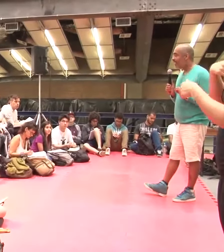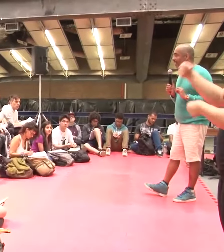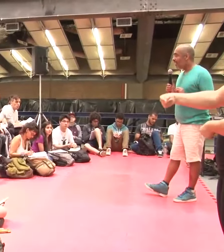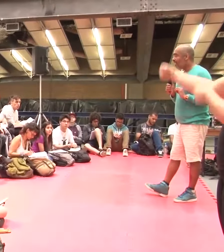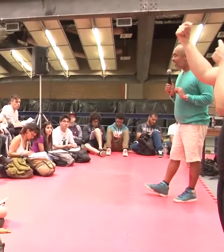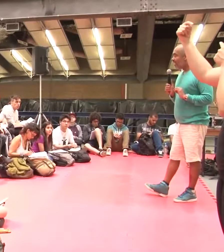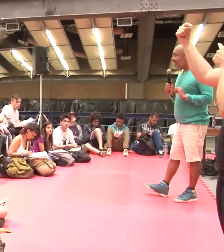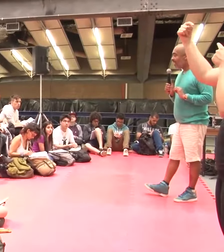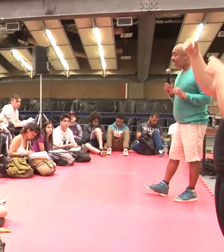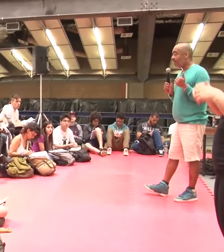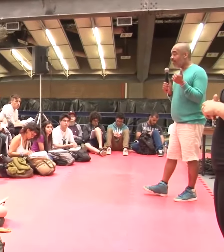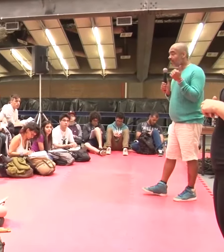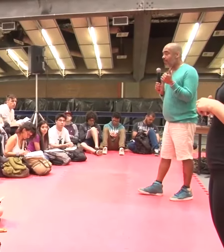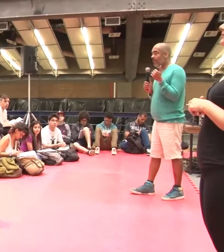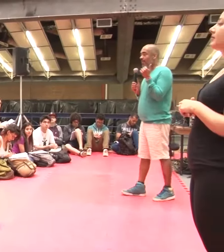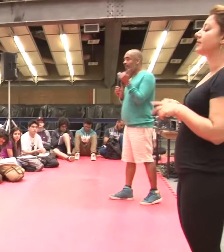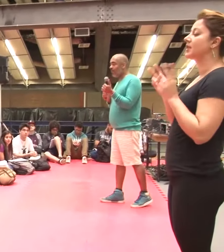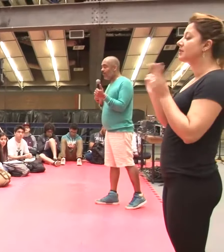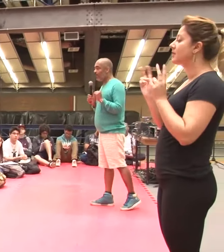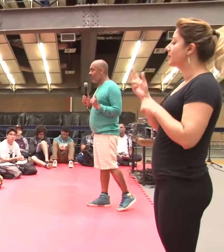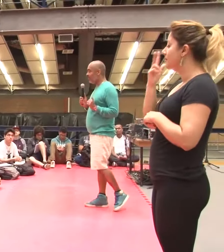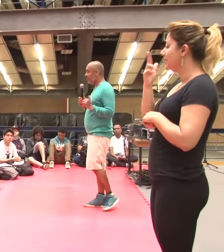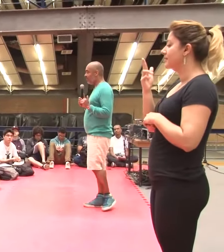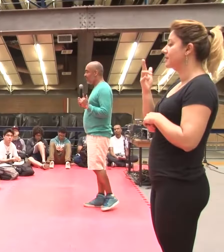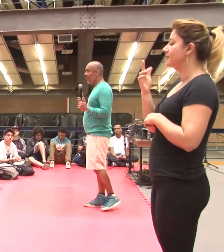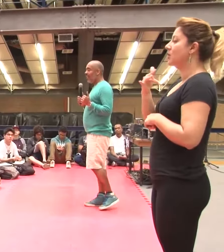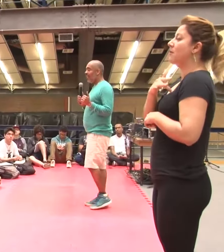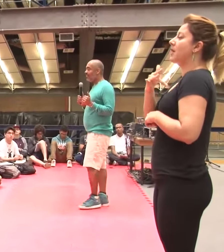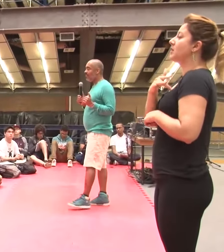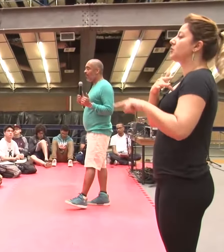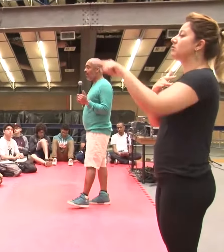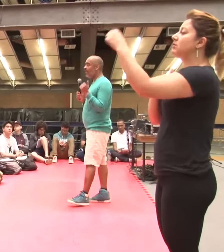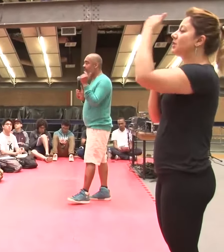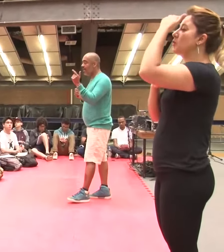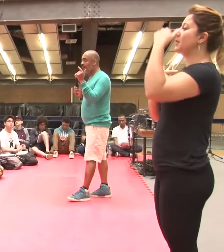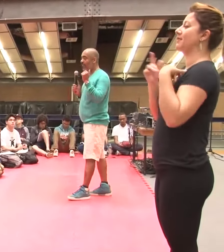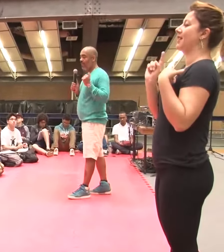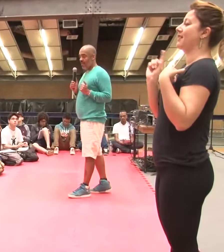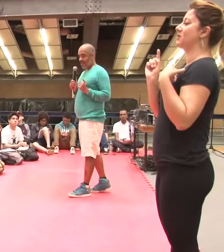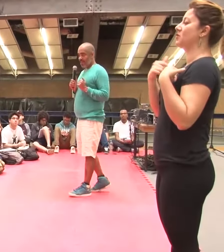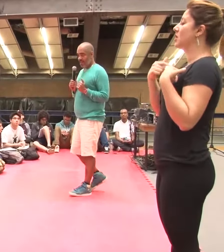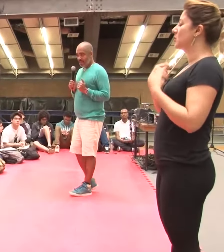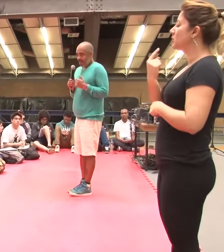Né? Ele é alguém sempre não compreendido, ele é sempre alguém não...